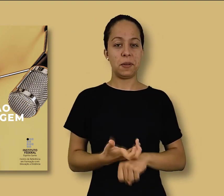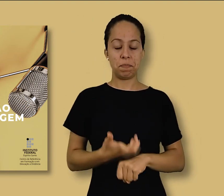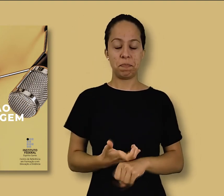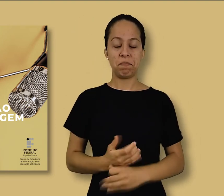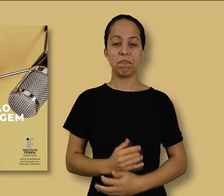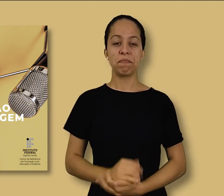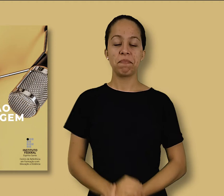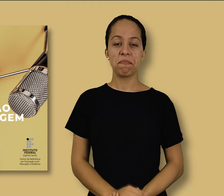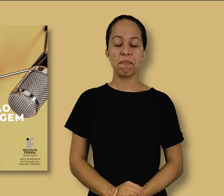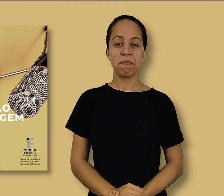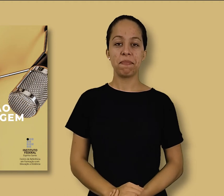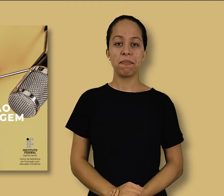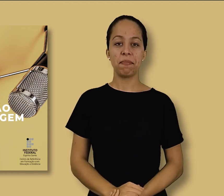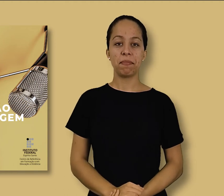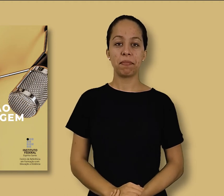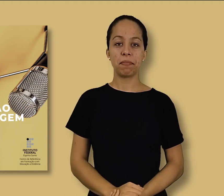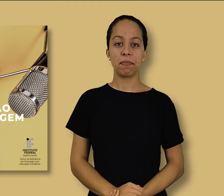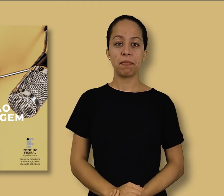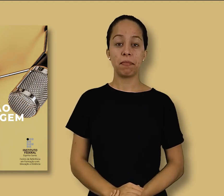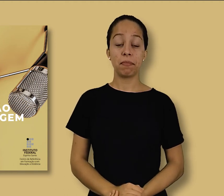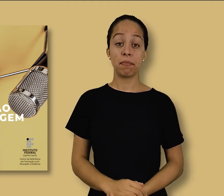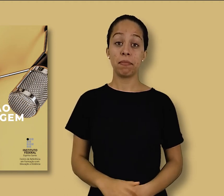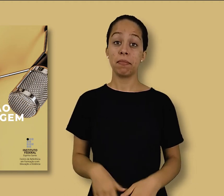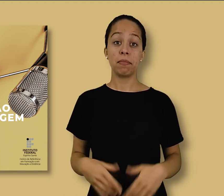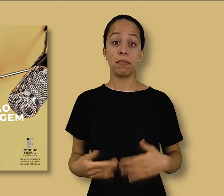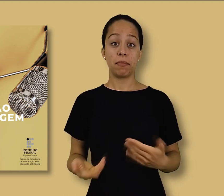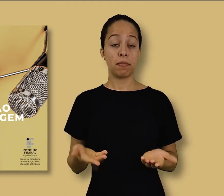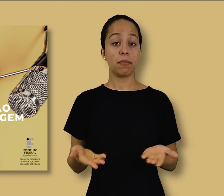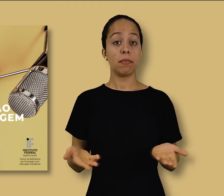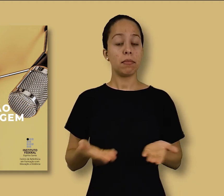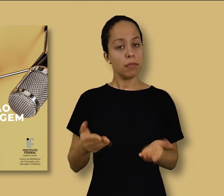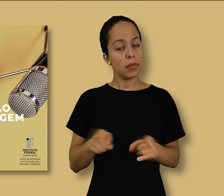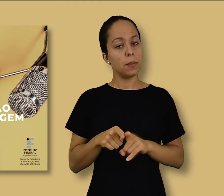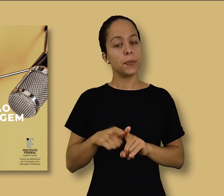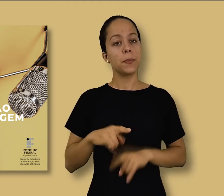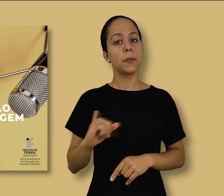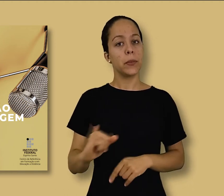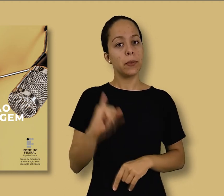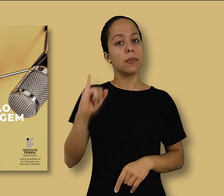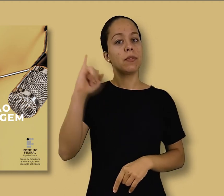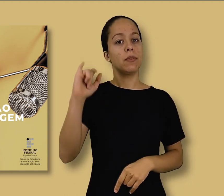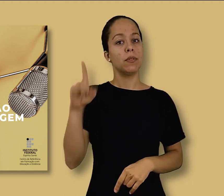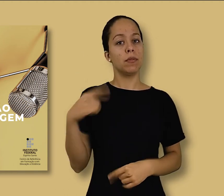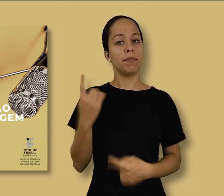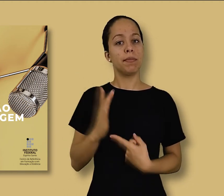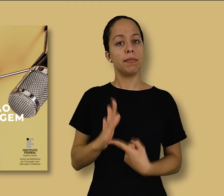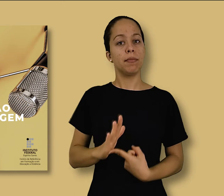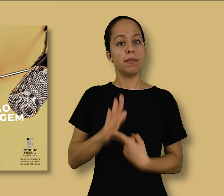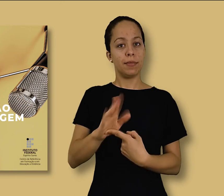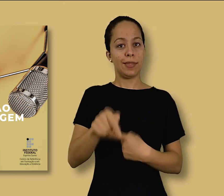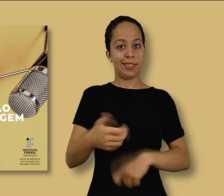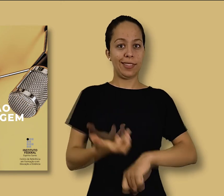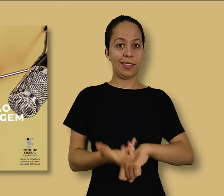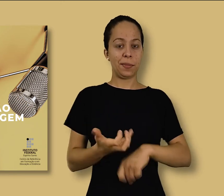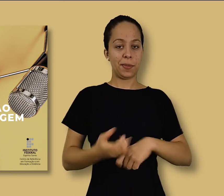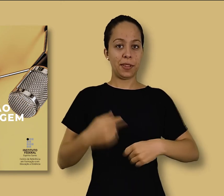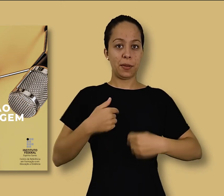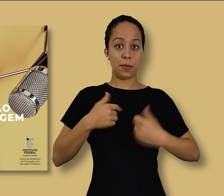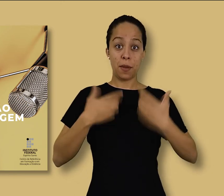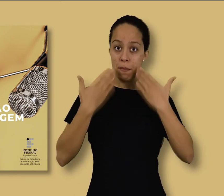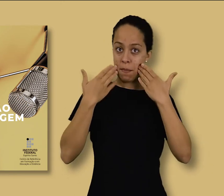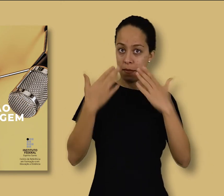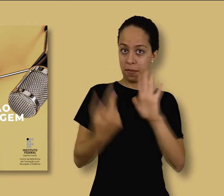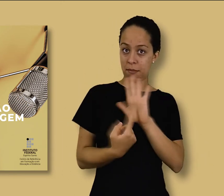é prioritariamente o nosso foco de discussão aqui bom E